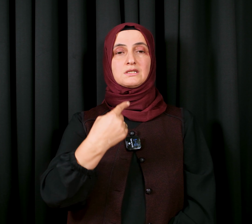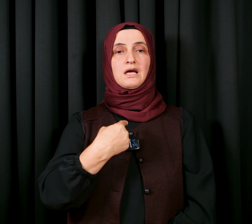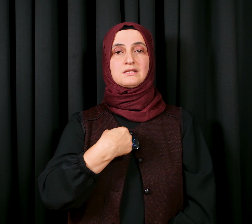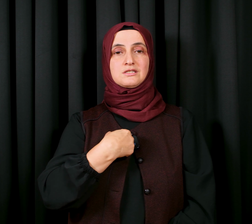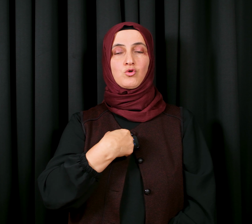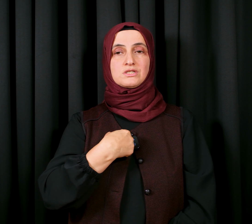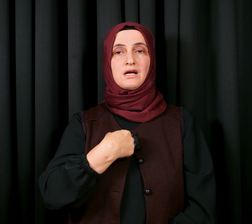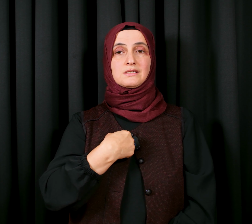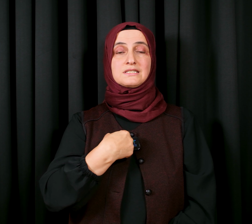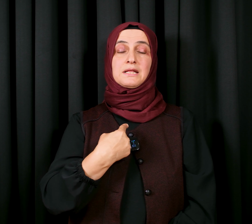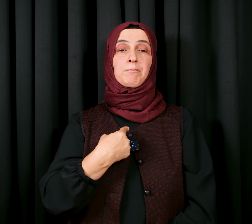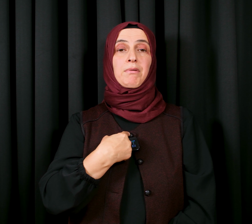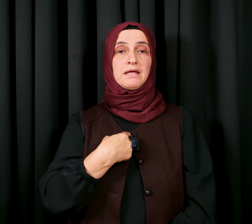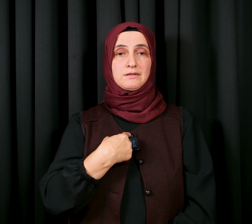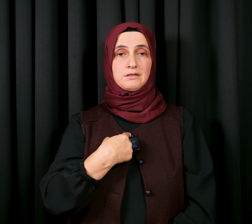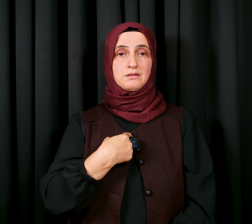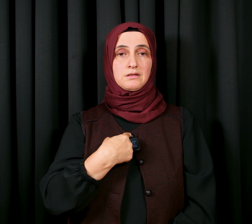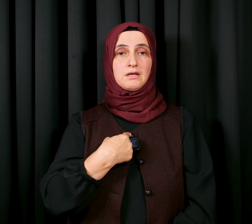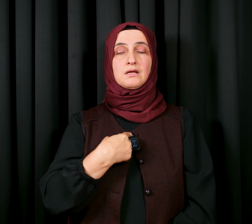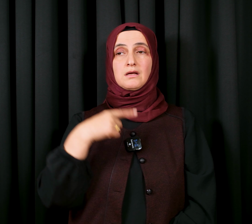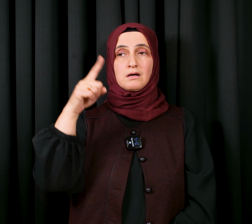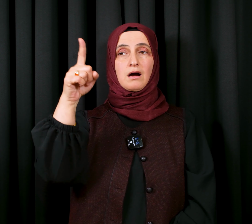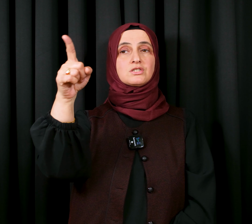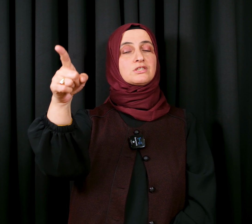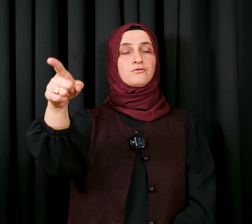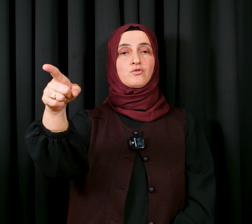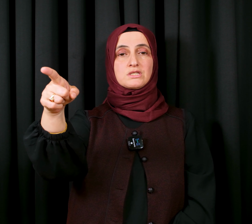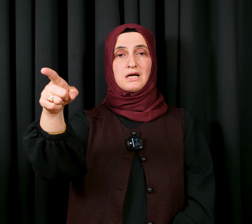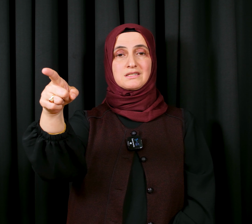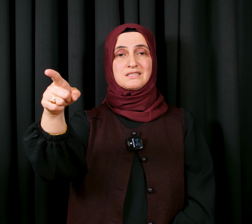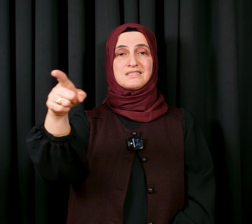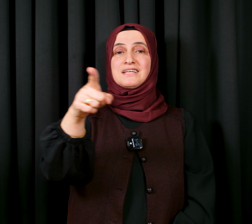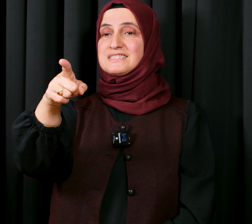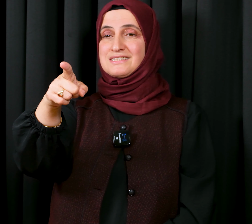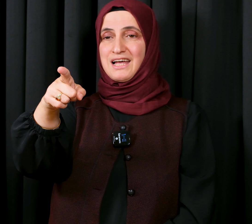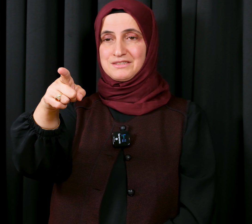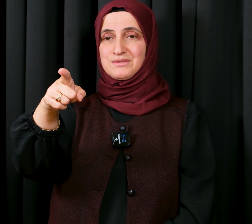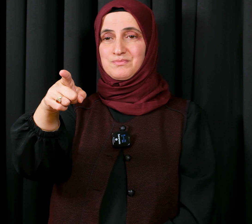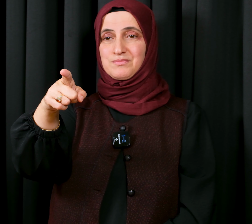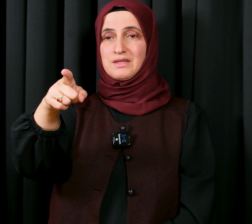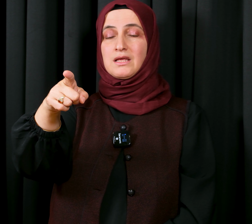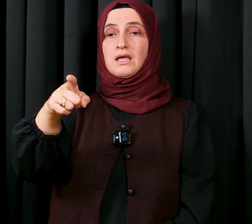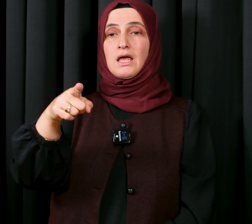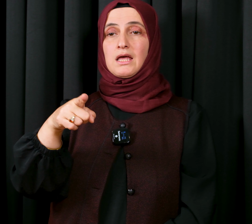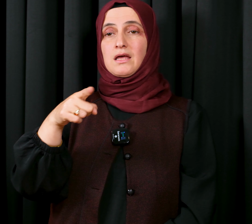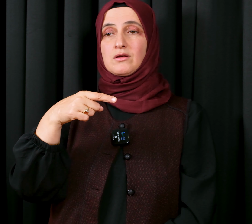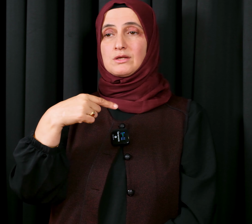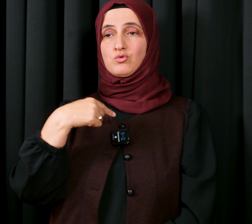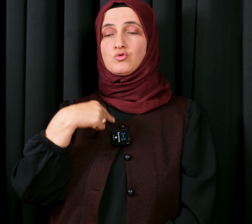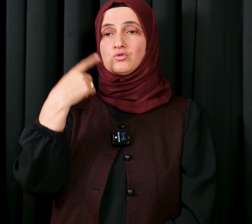kendinizi gösterdiğinizde ben, karşı tarafı gösterdiğinizde sen. Yüzümüz